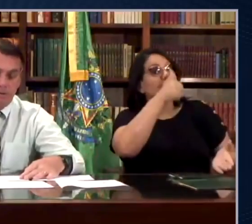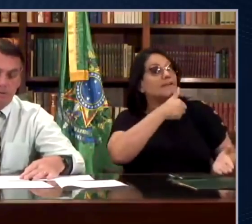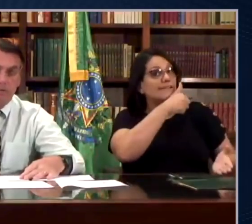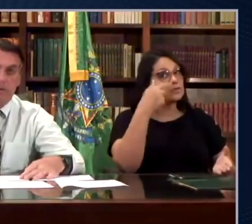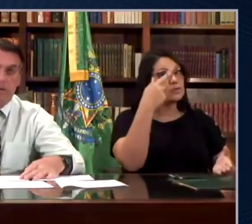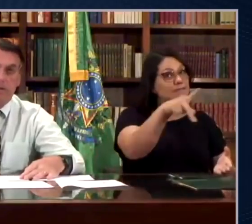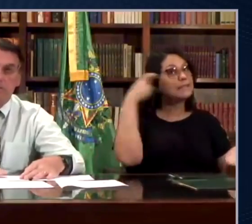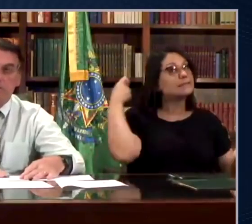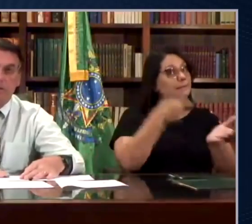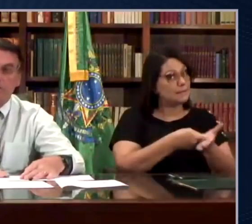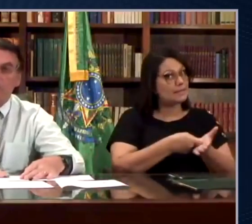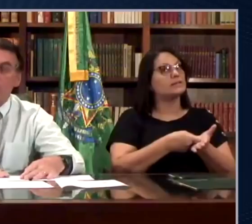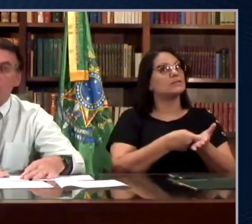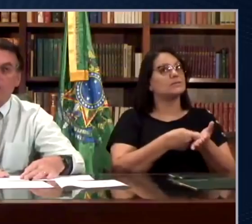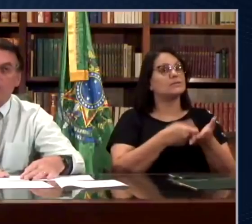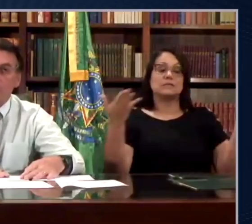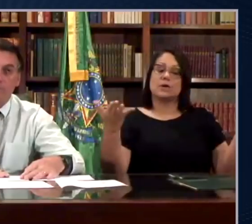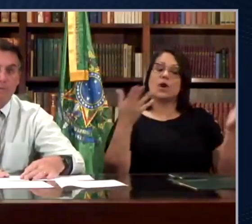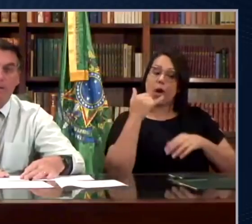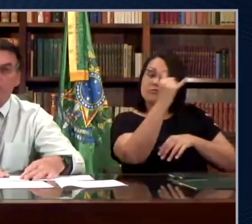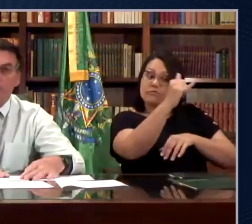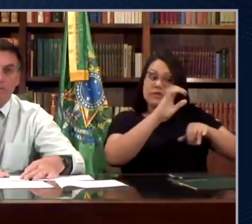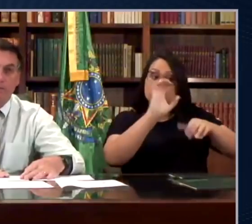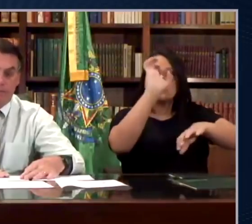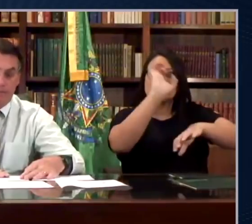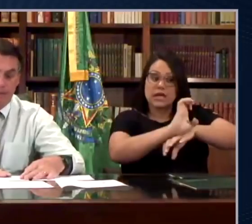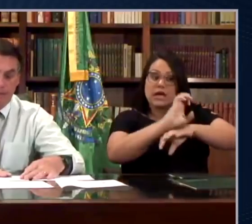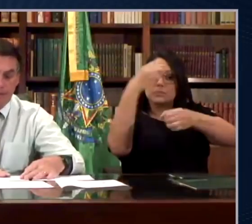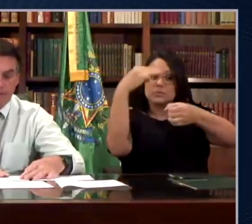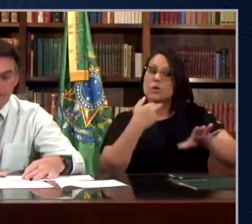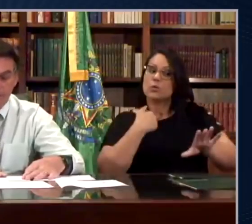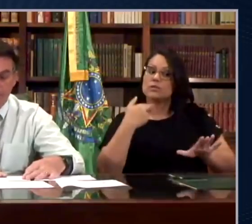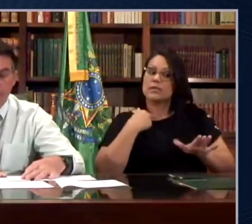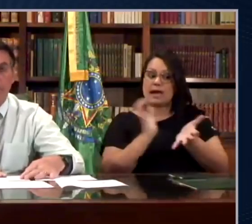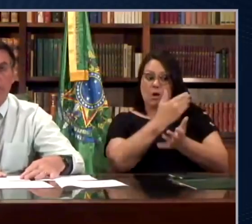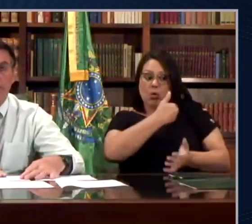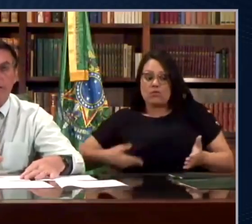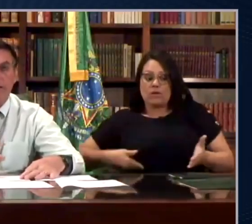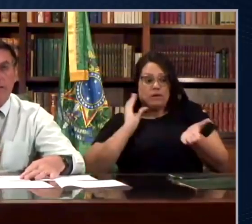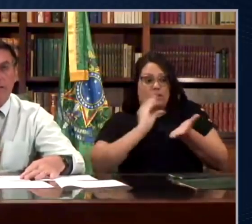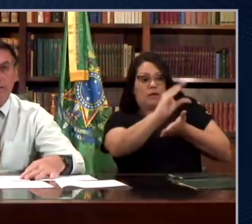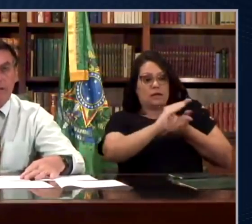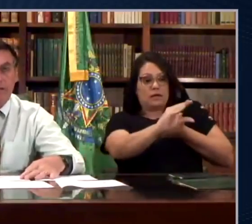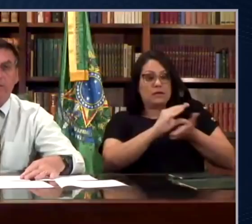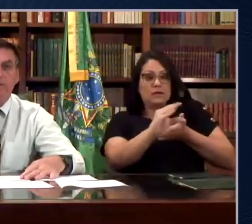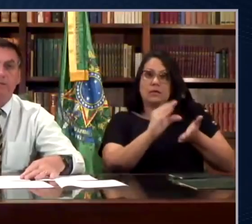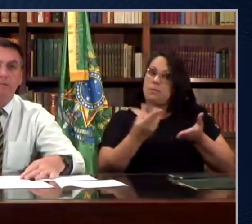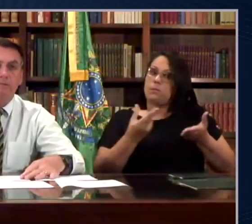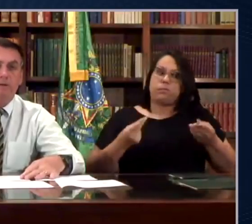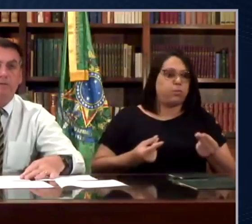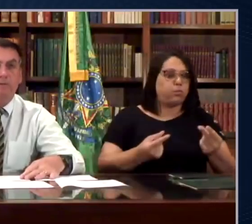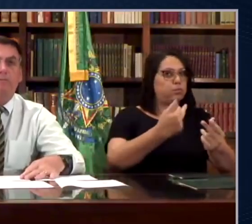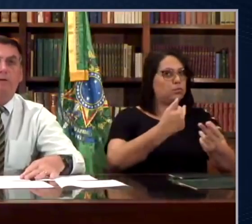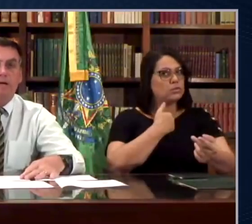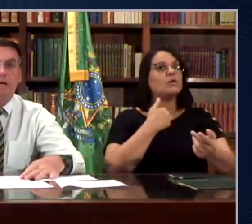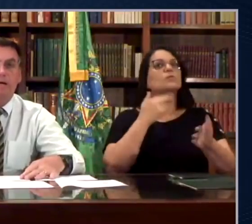altíssimo. E dizer para eles, o governo não tem como bancar isso por muito tempo. Então, 16 bilhões de reais, estados e